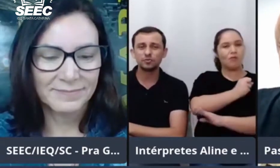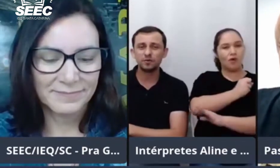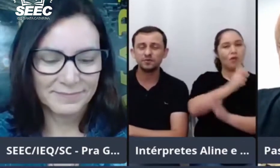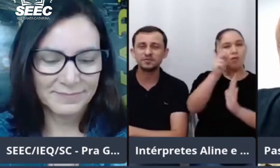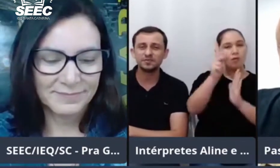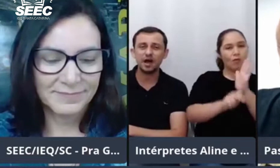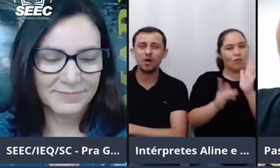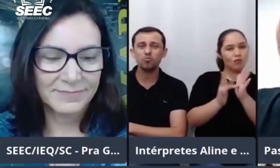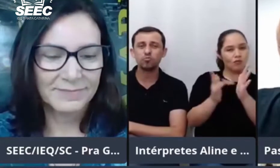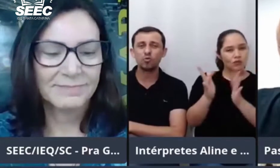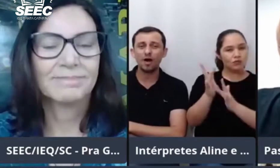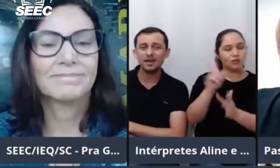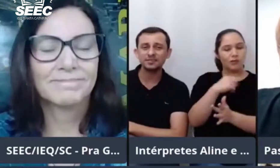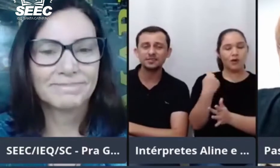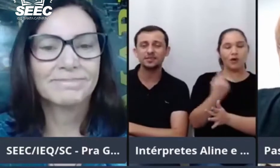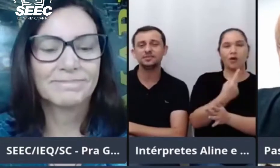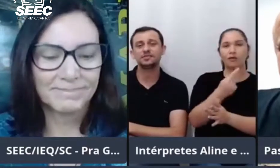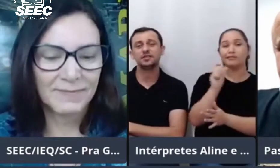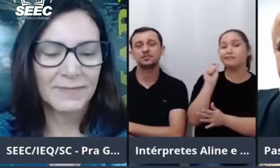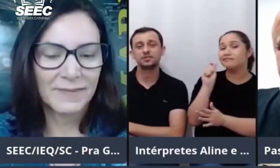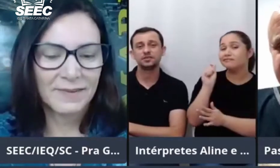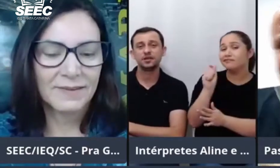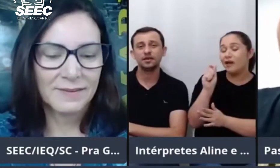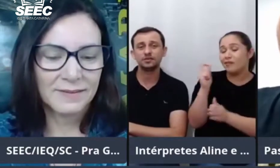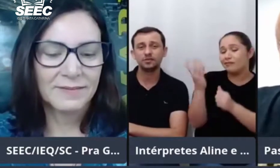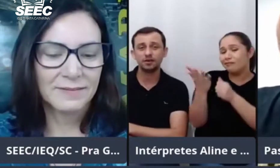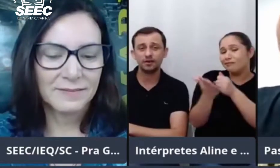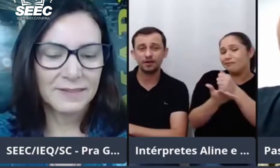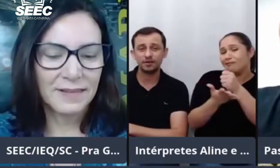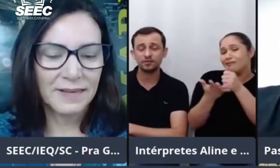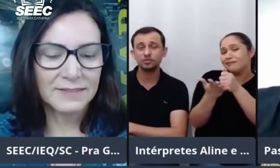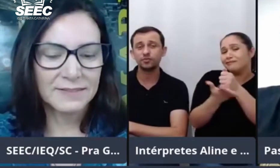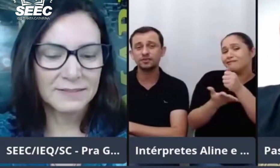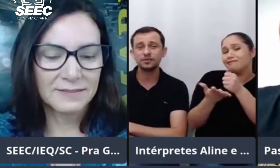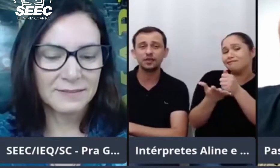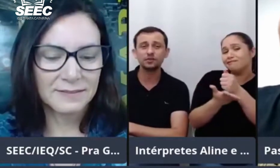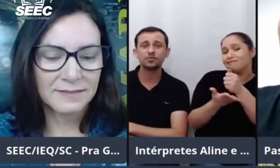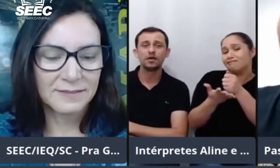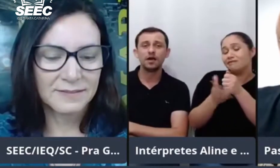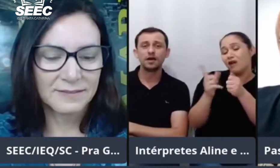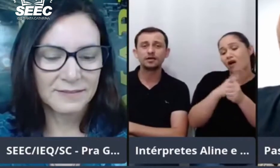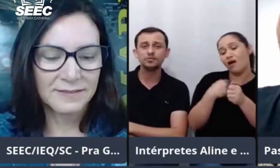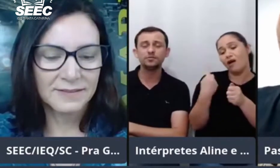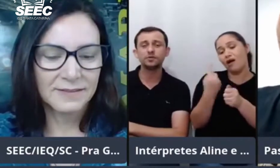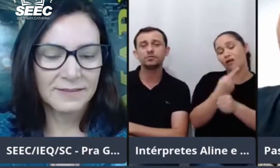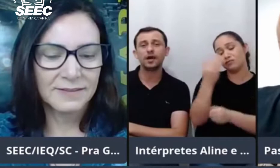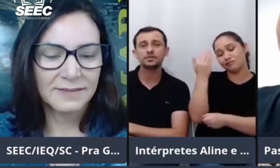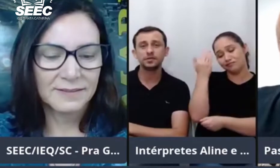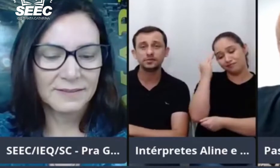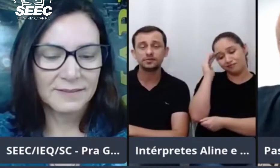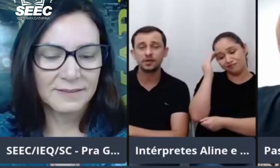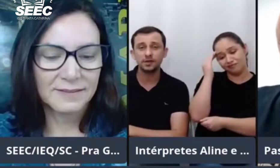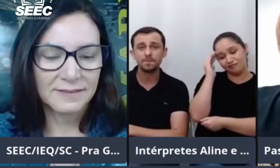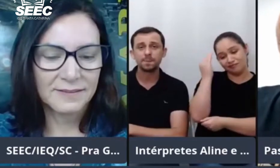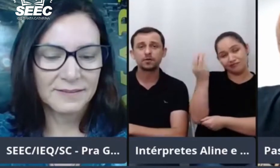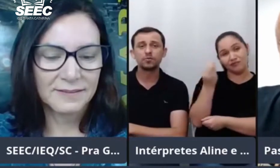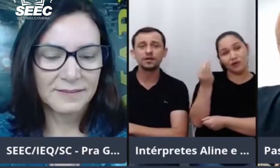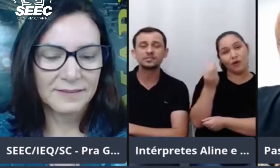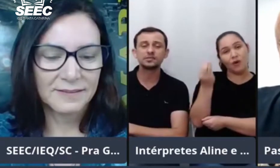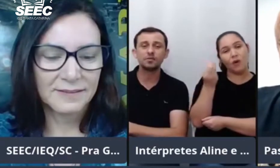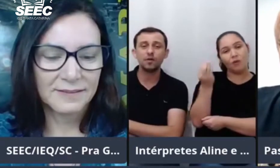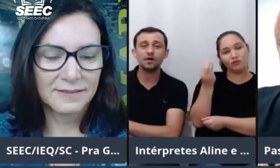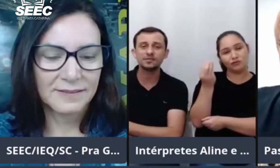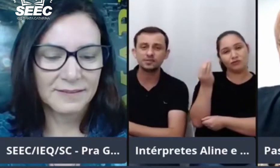é superficial, quase inexistente, né? E a gente foi entendendo a grande dificuldade que eles têm